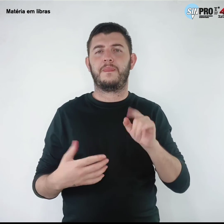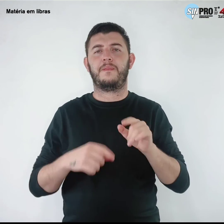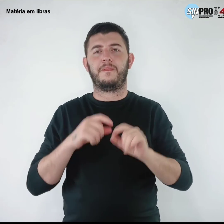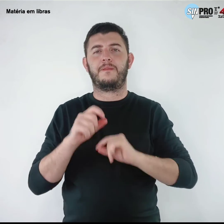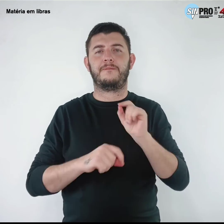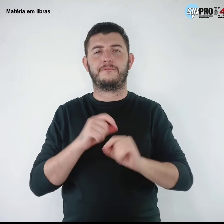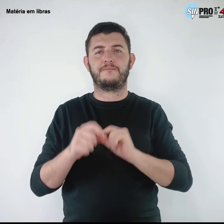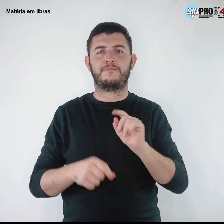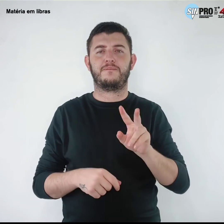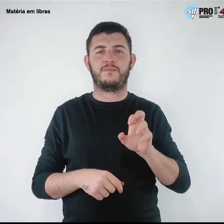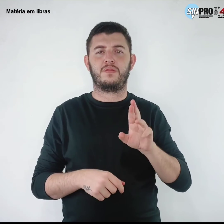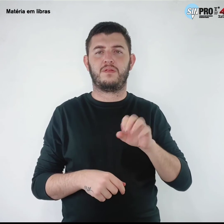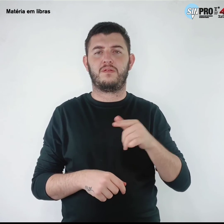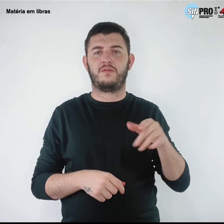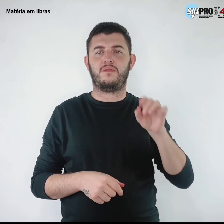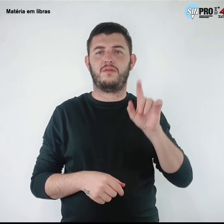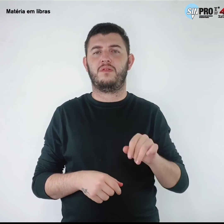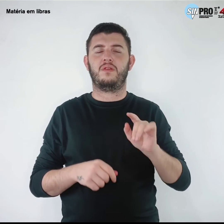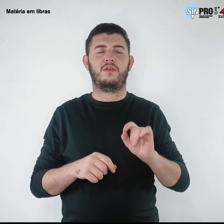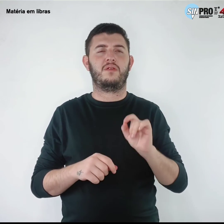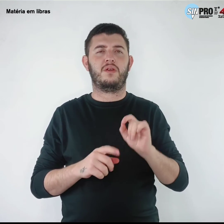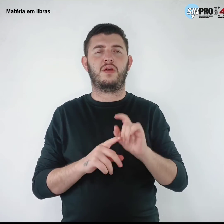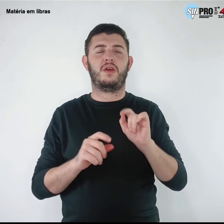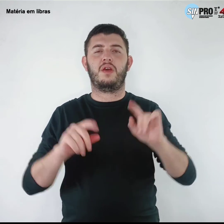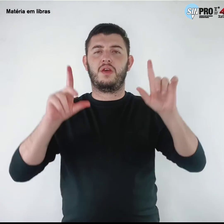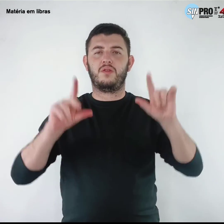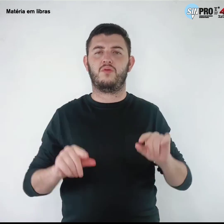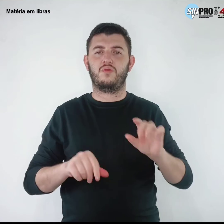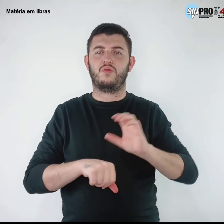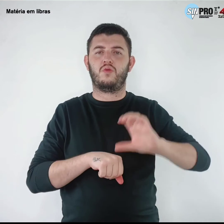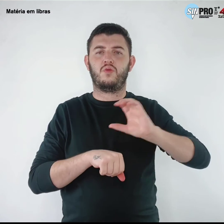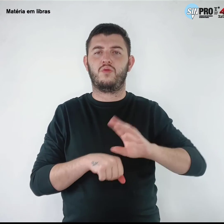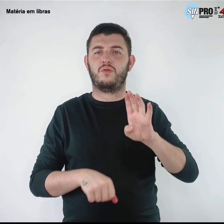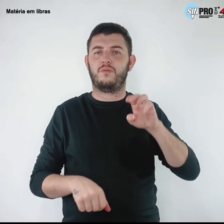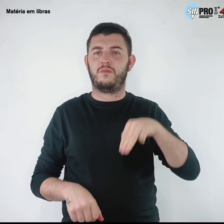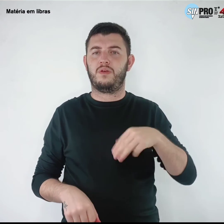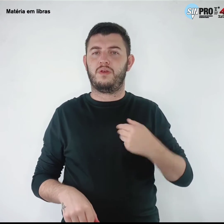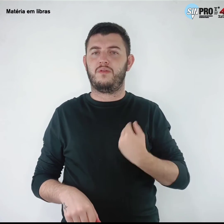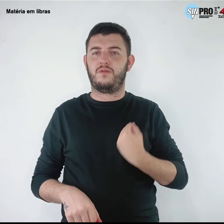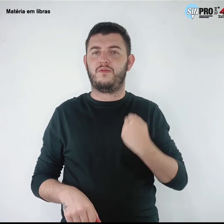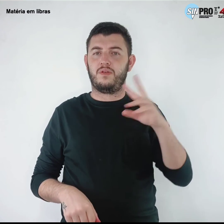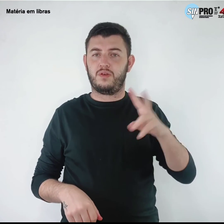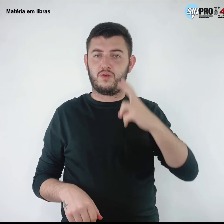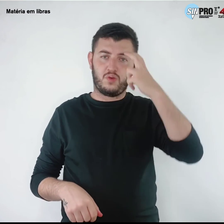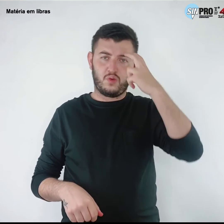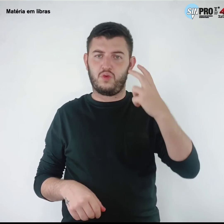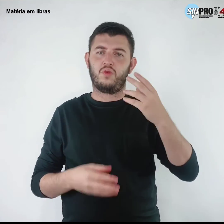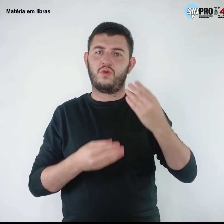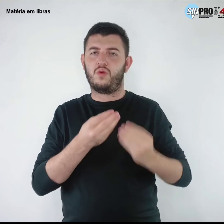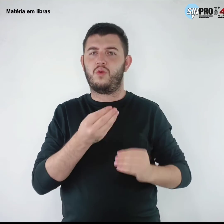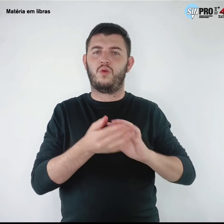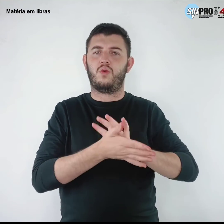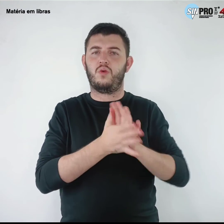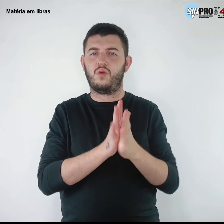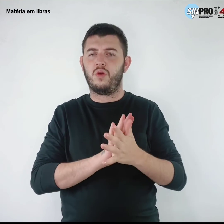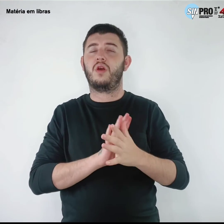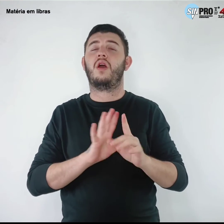essa é uma versão reduzida do curso Bem Viver, Culturas Invisibilizadas e